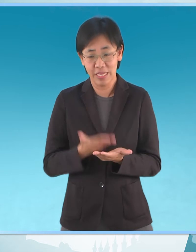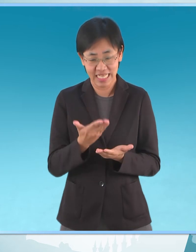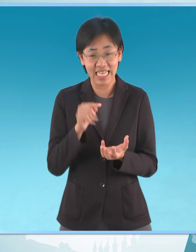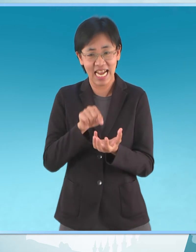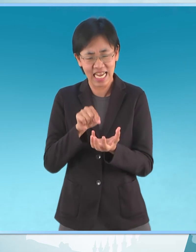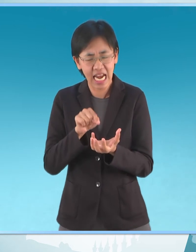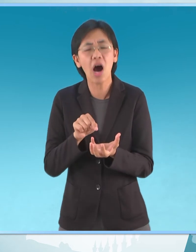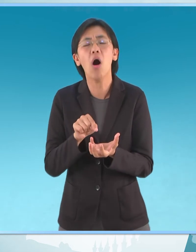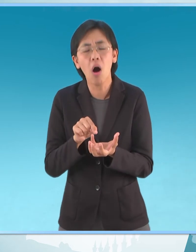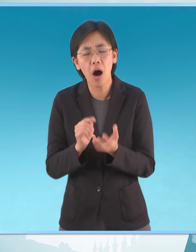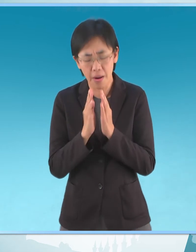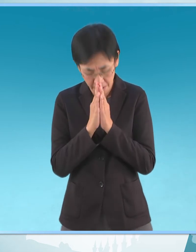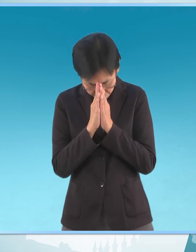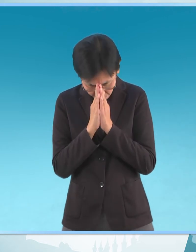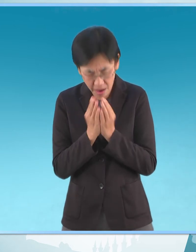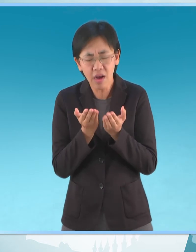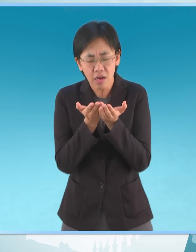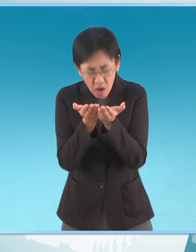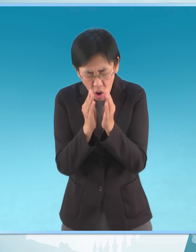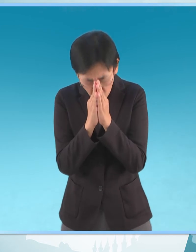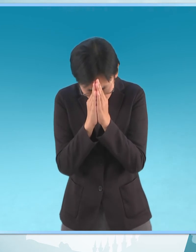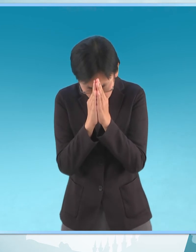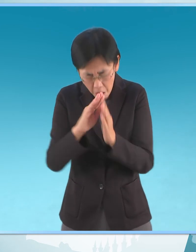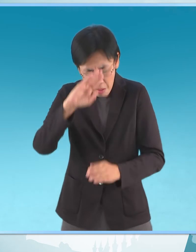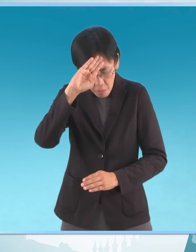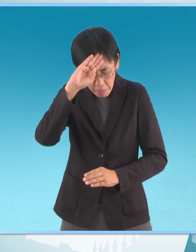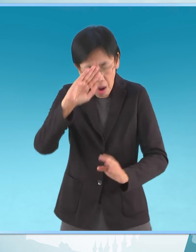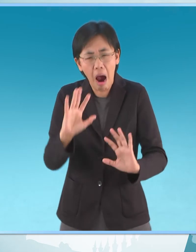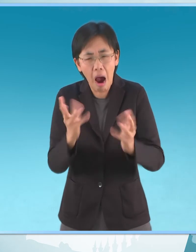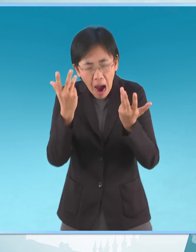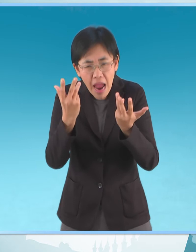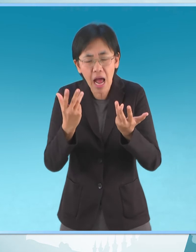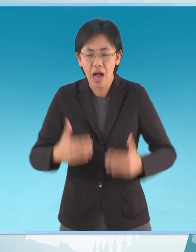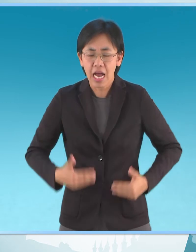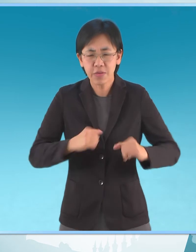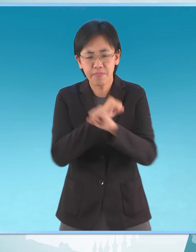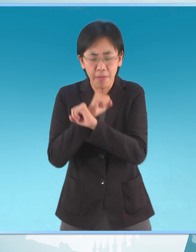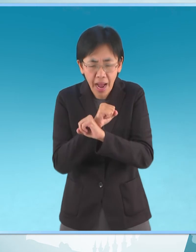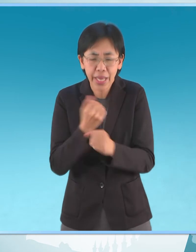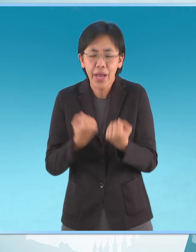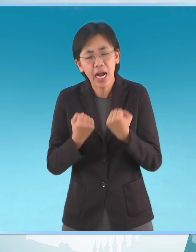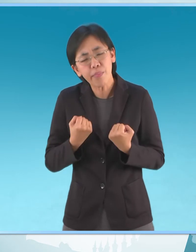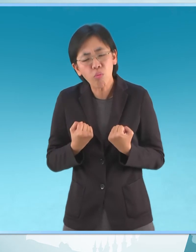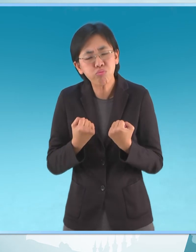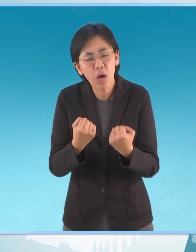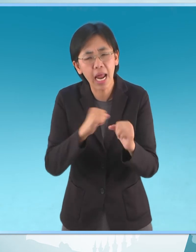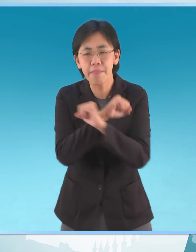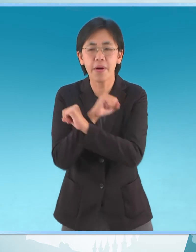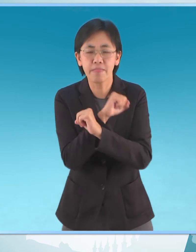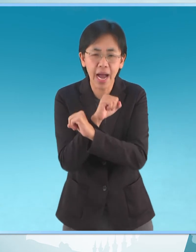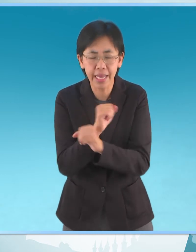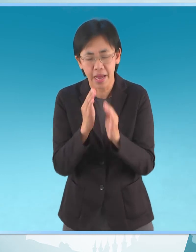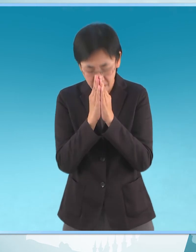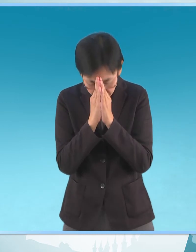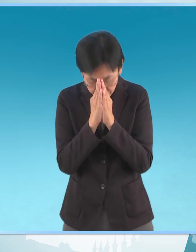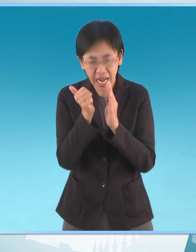านี้เนี่ยนำมาบูชานะครับแล้วก็บนบานว่าขอให้หายจากอาการป่วยไข้บ้างขอให้ปลอดภัยจากการเดินทางบ้างนะครับไม่ว่าจะบนไม่